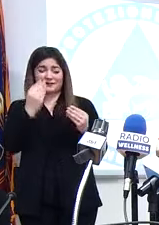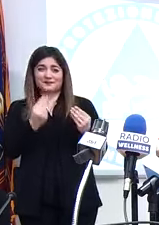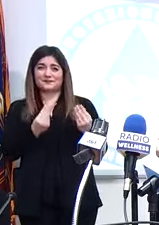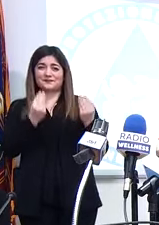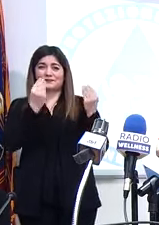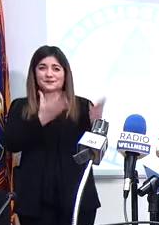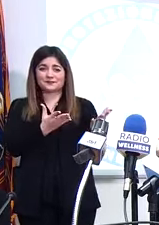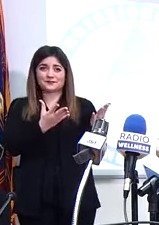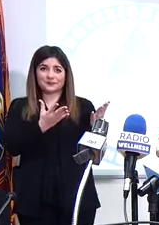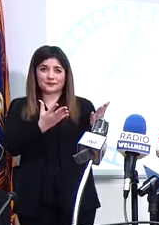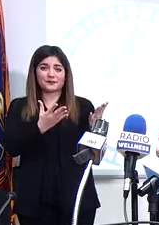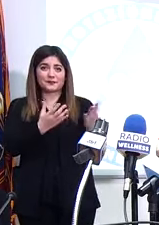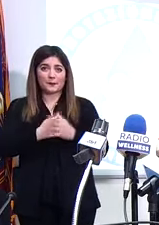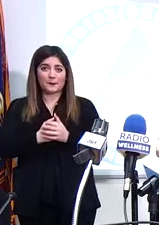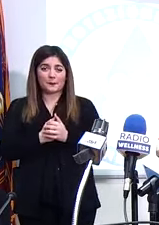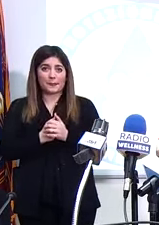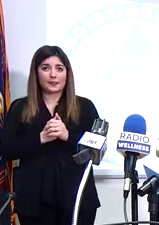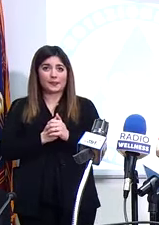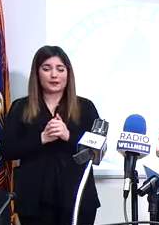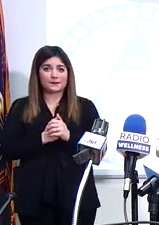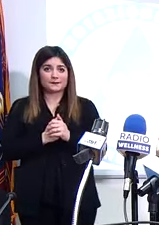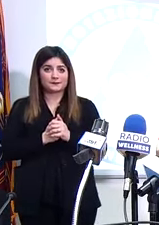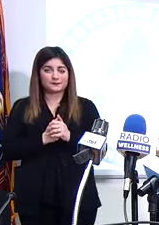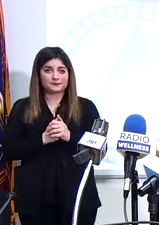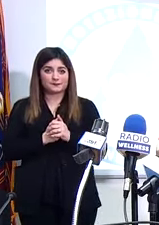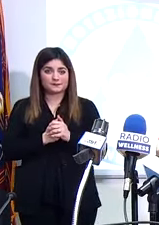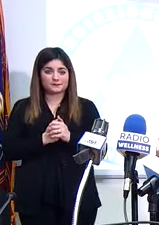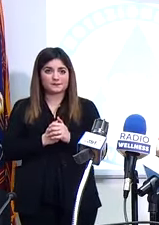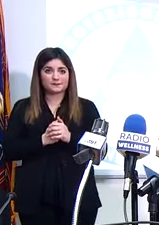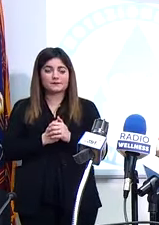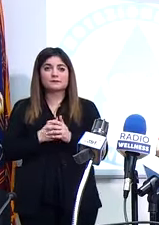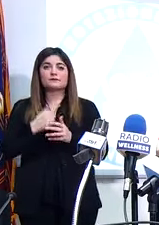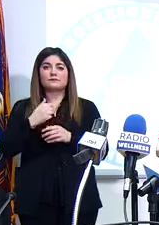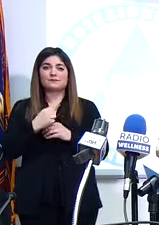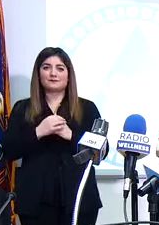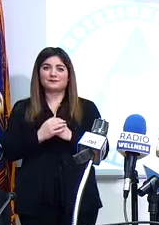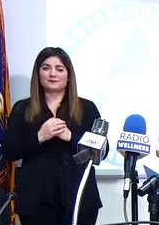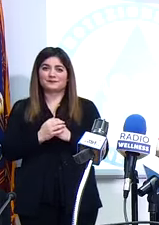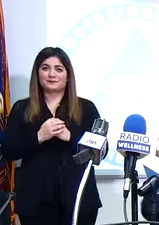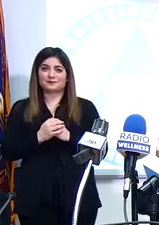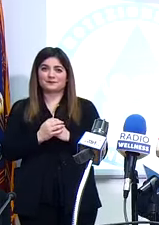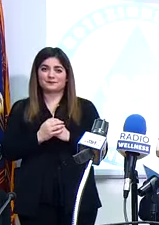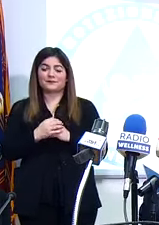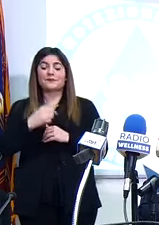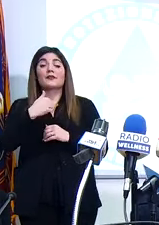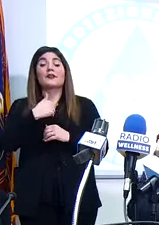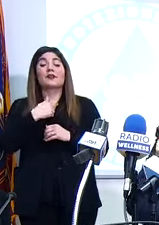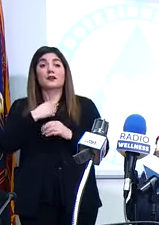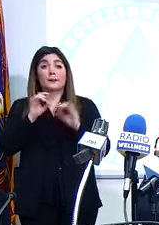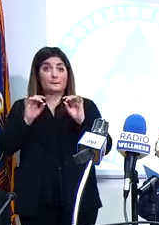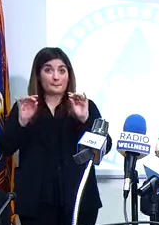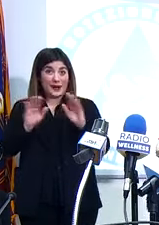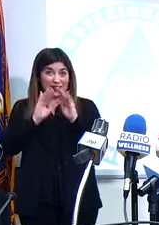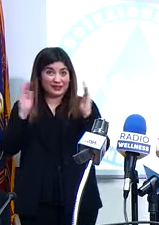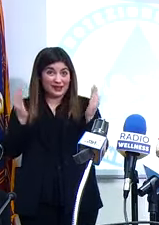io non ho conoscenza di nessuna pandemia nella storia dell'umanità che sia durata più di 2 anni.